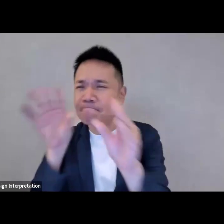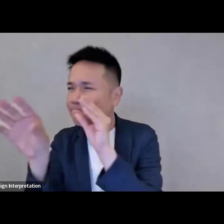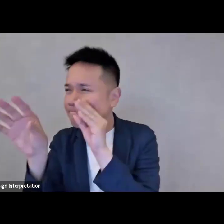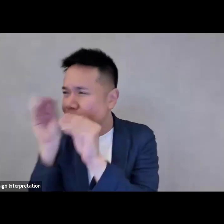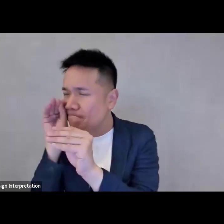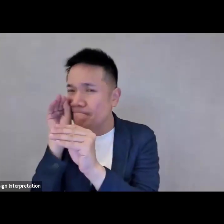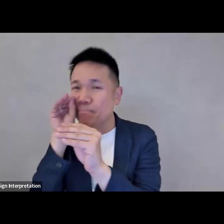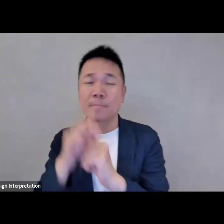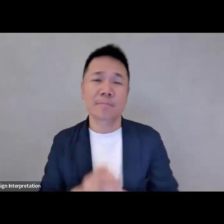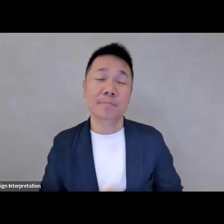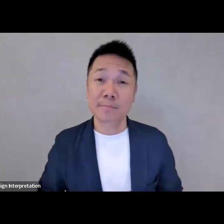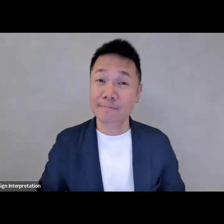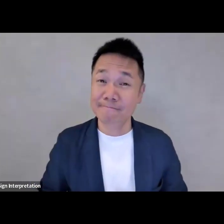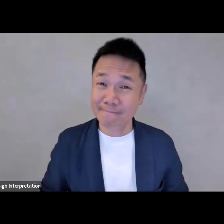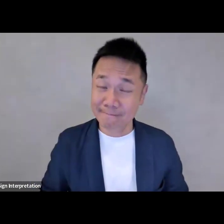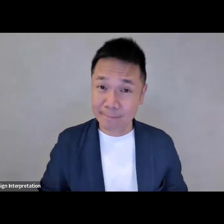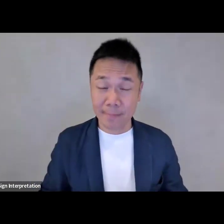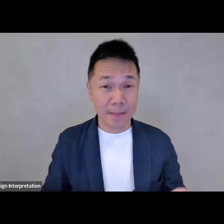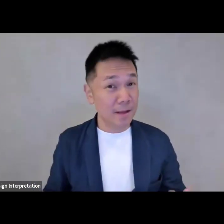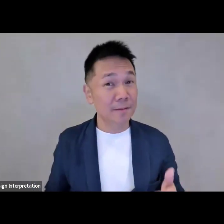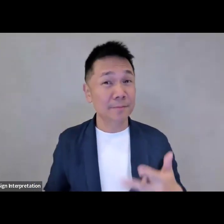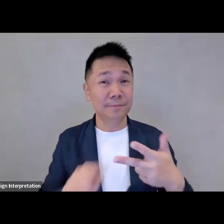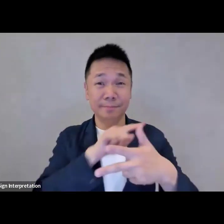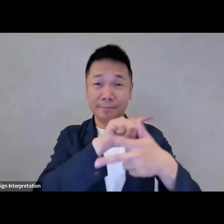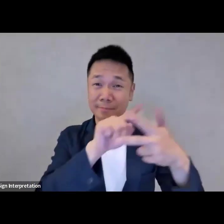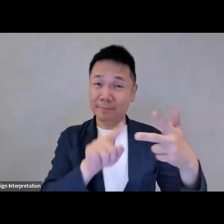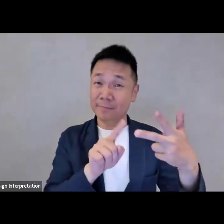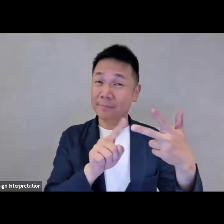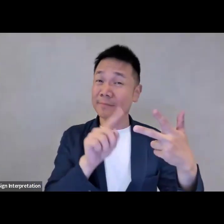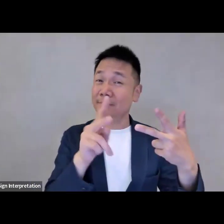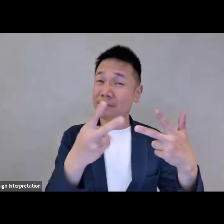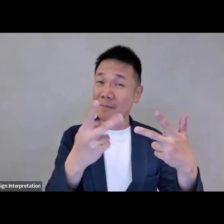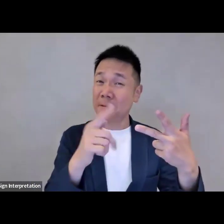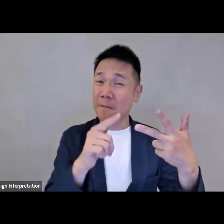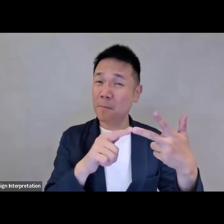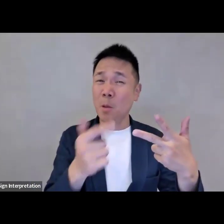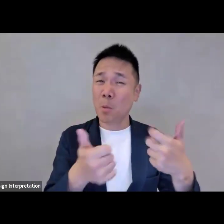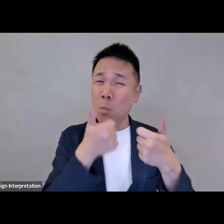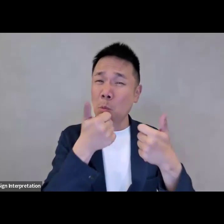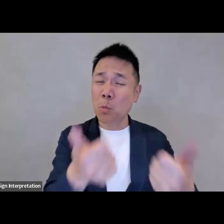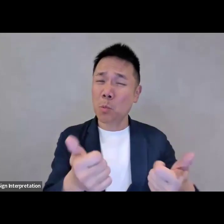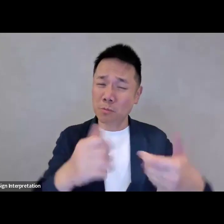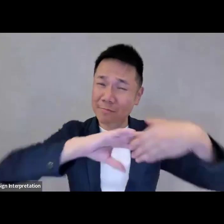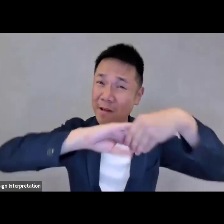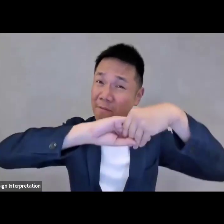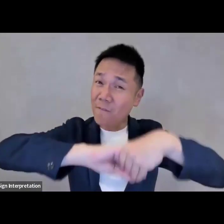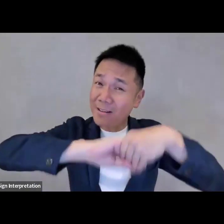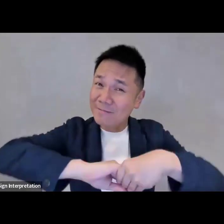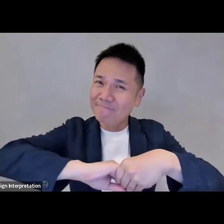就我学习到，就是说，任何事情呢，我们都可以去学习。